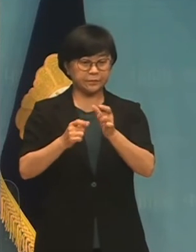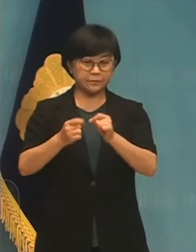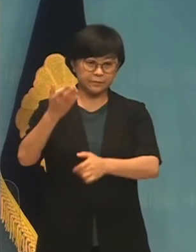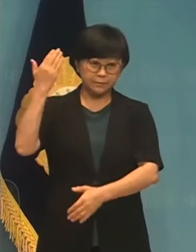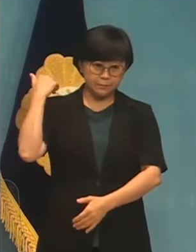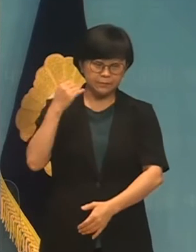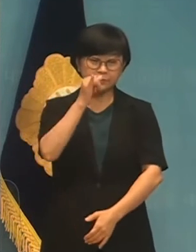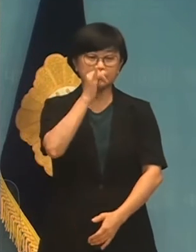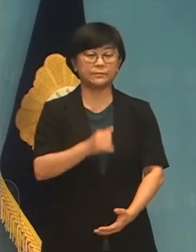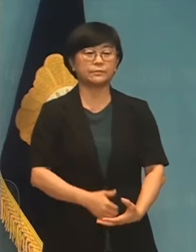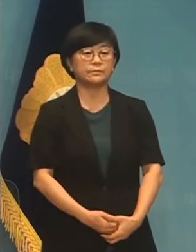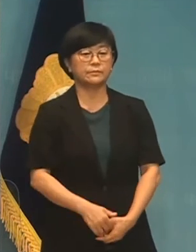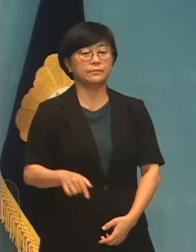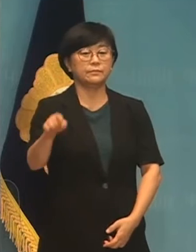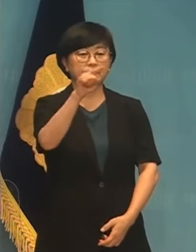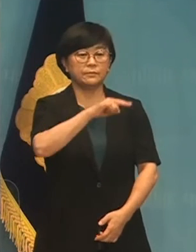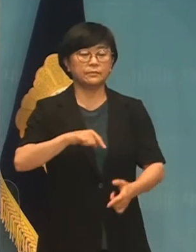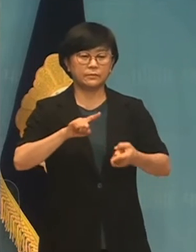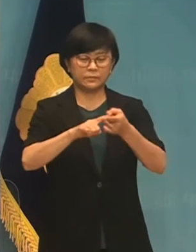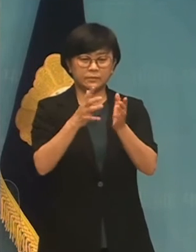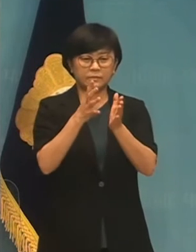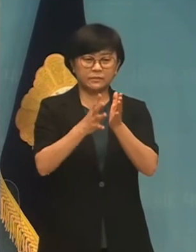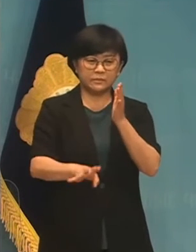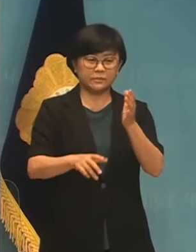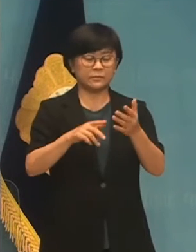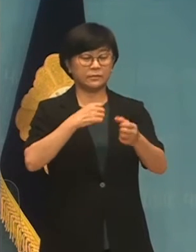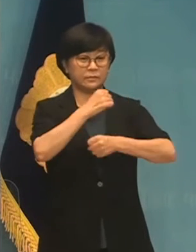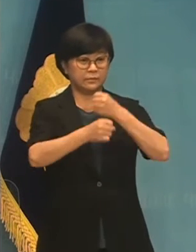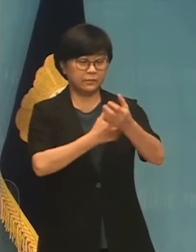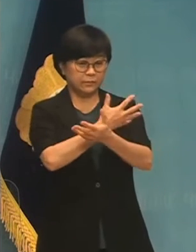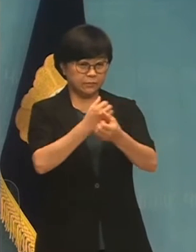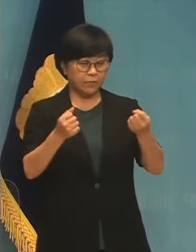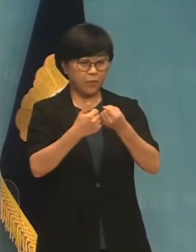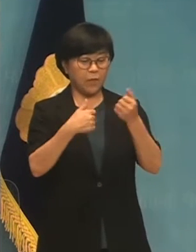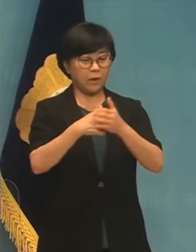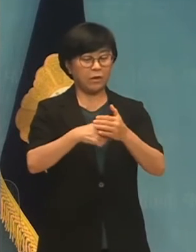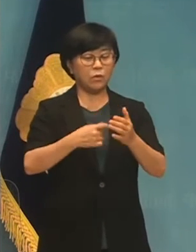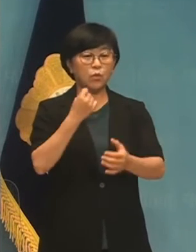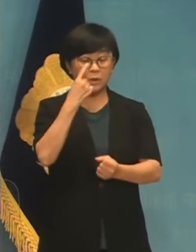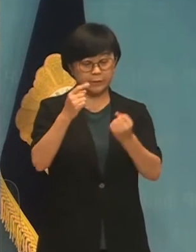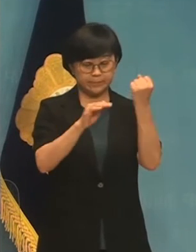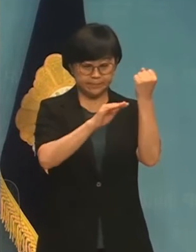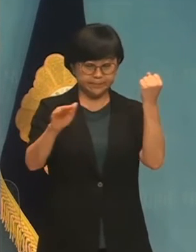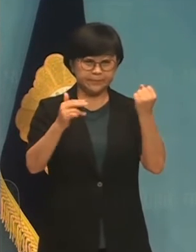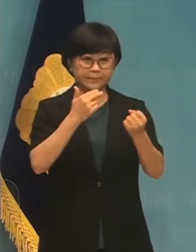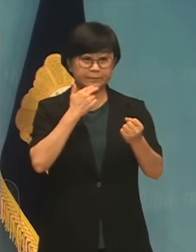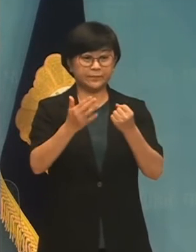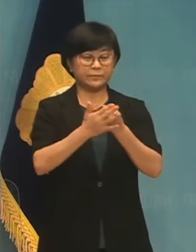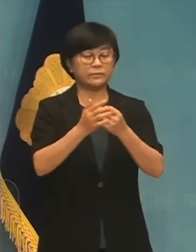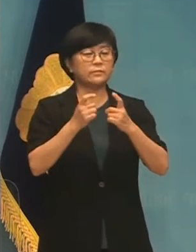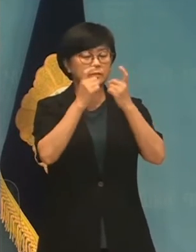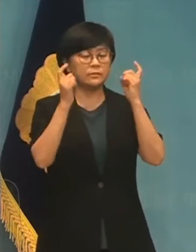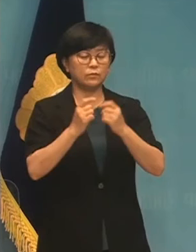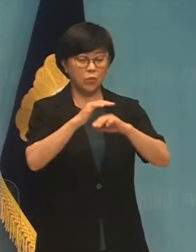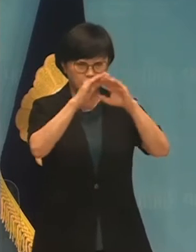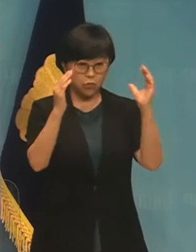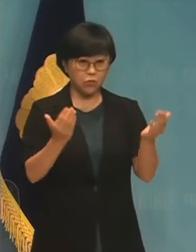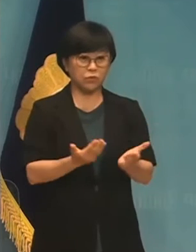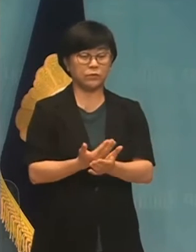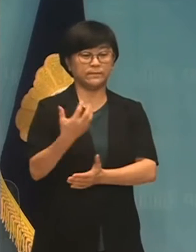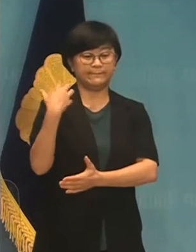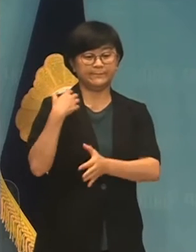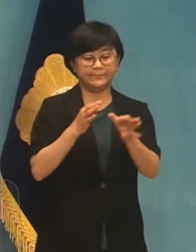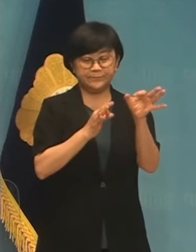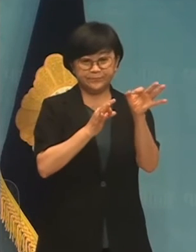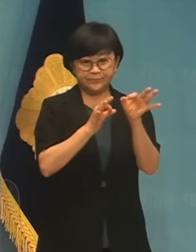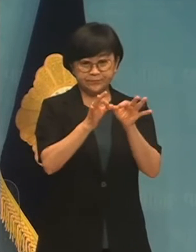오래입니다. 이들은 야만적인 자유계약에 위해 최저기준선도 없이 개인이 모든 것을 감당해야 하는